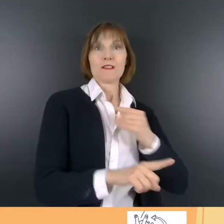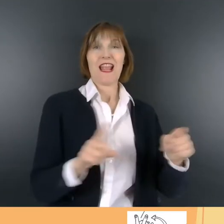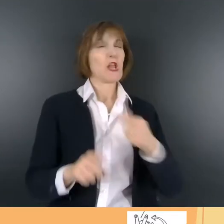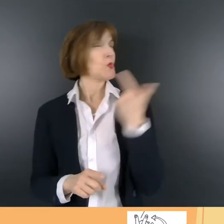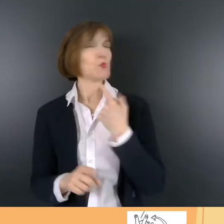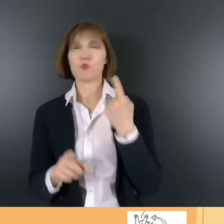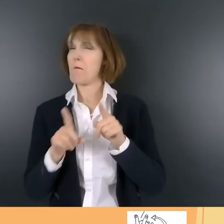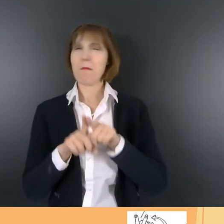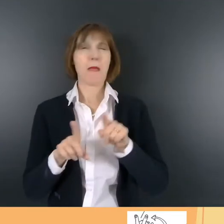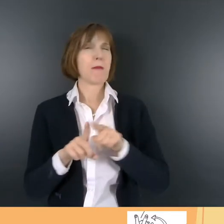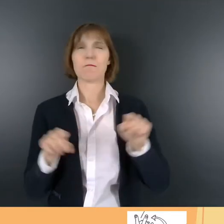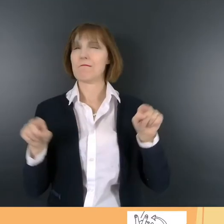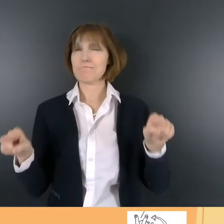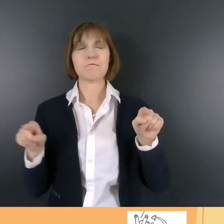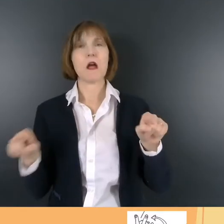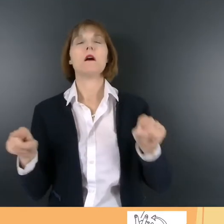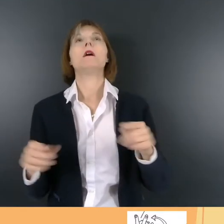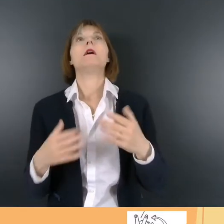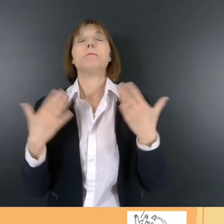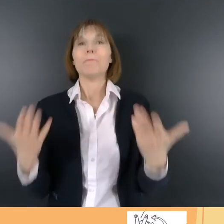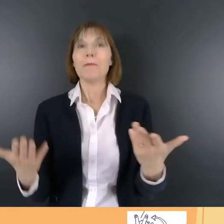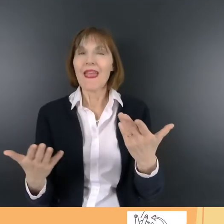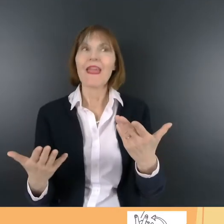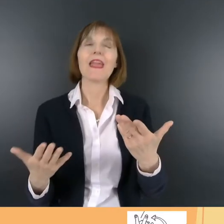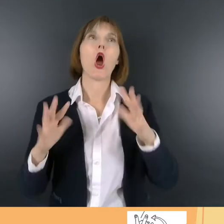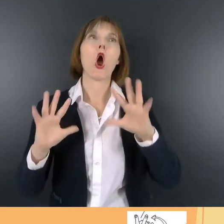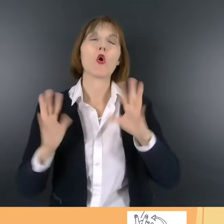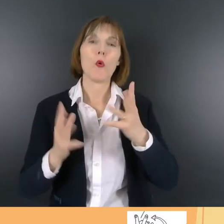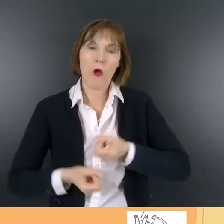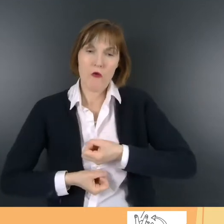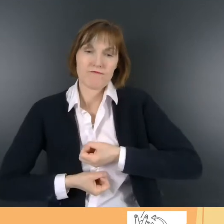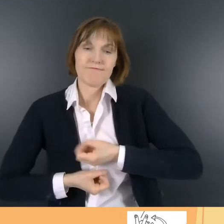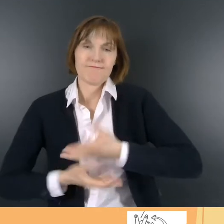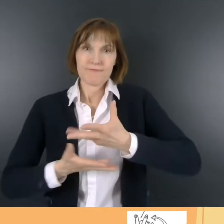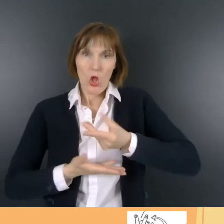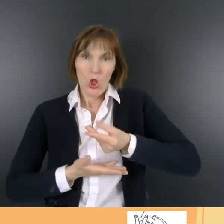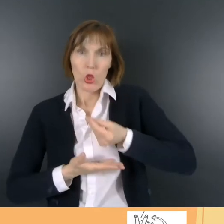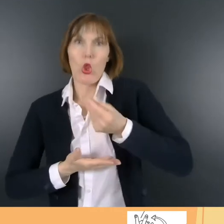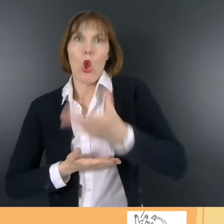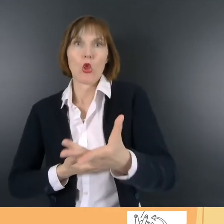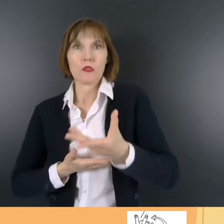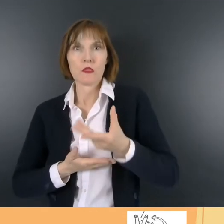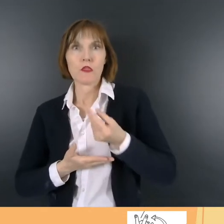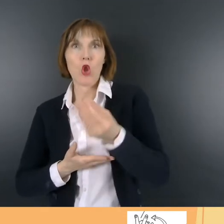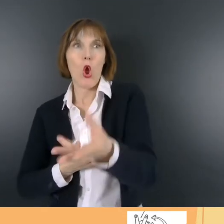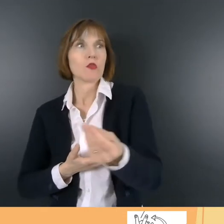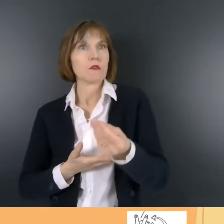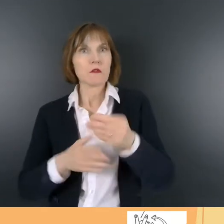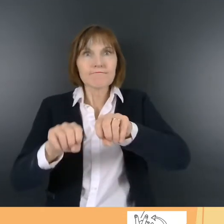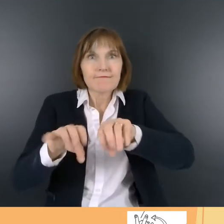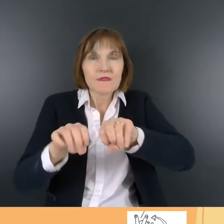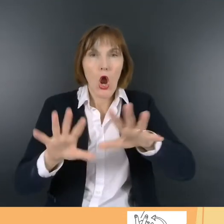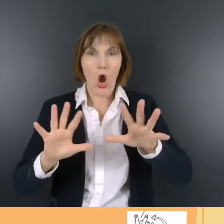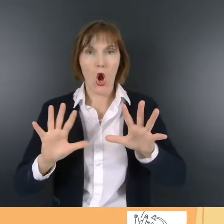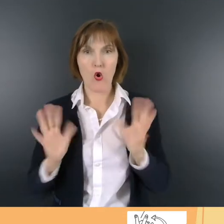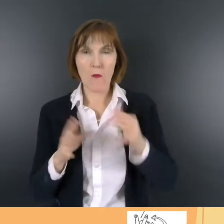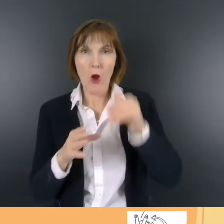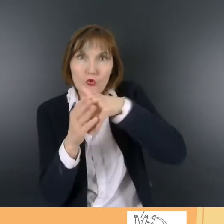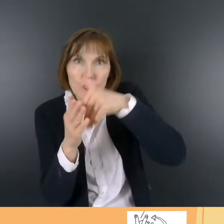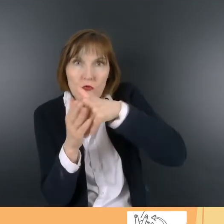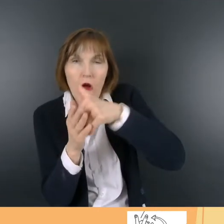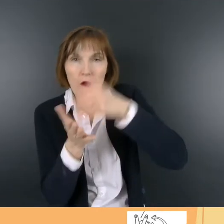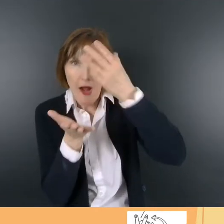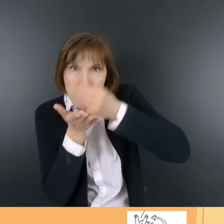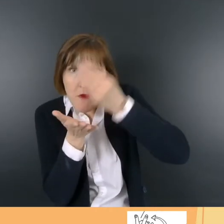la langue de véhicule, pour véhiculer le contenant ou